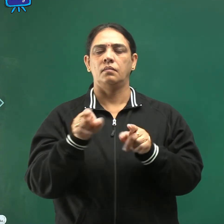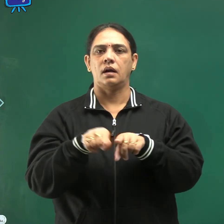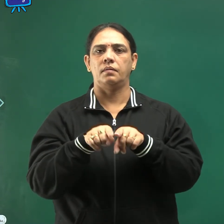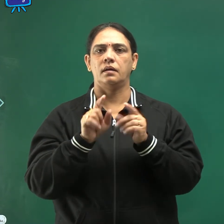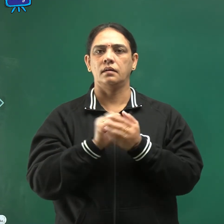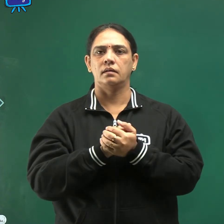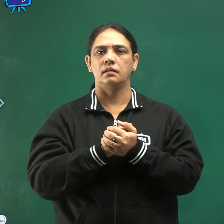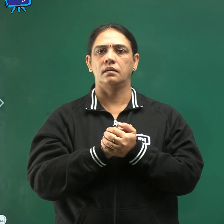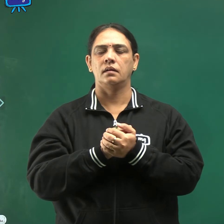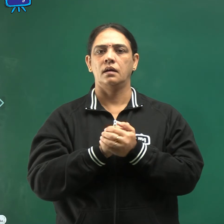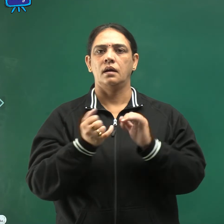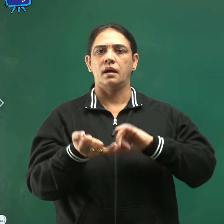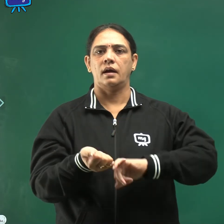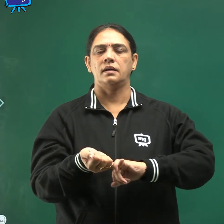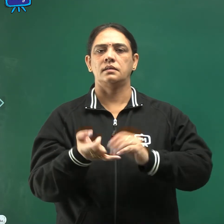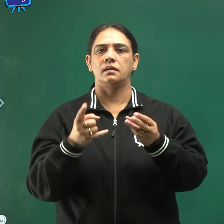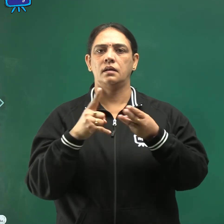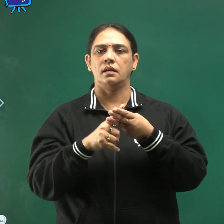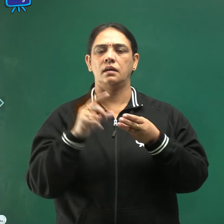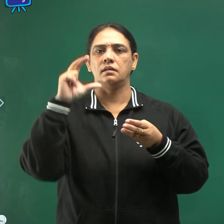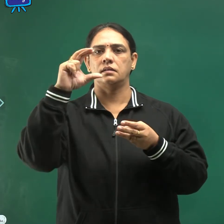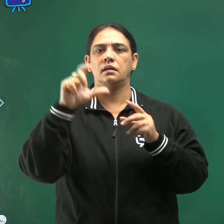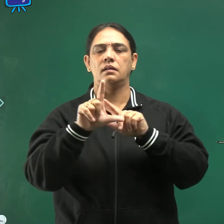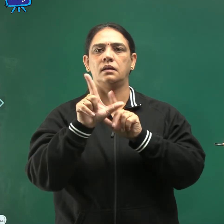बराबर सेक थीटा